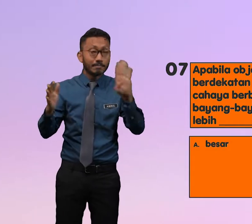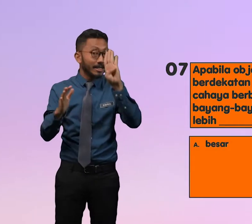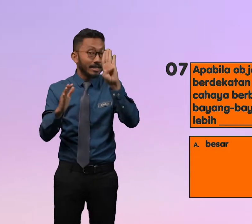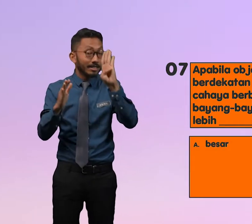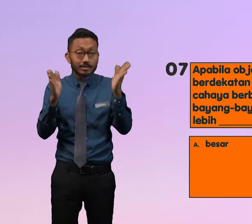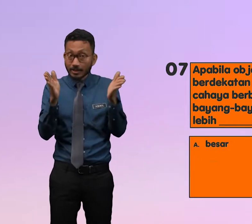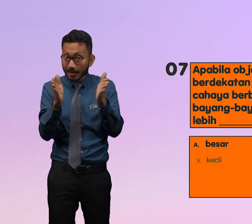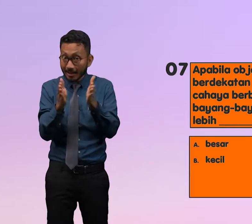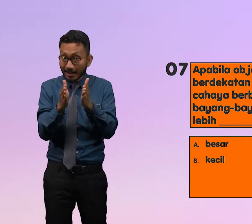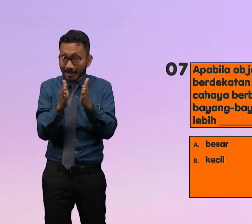Kita